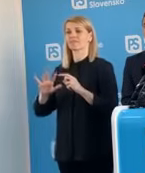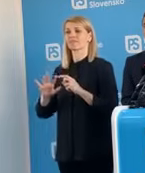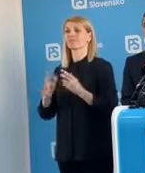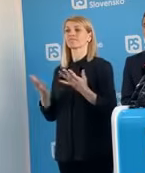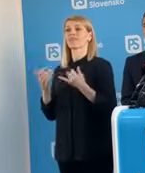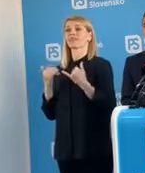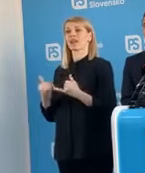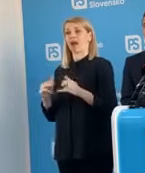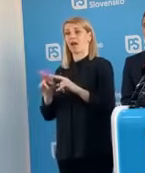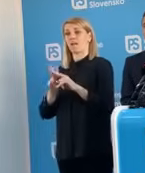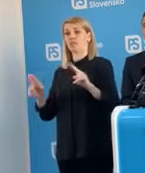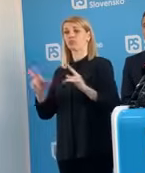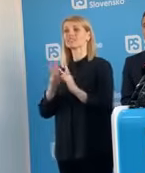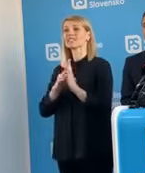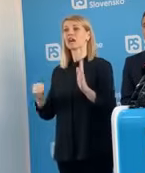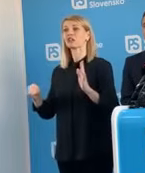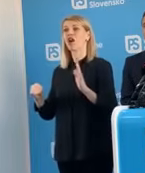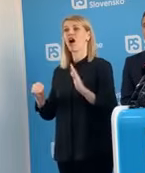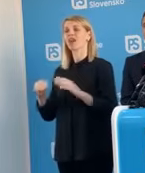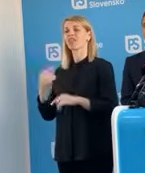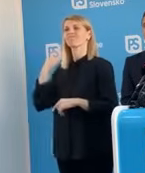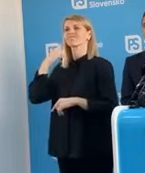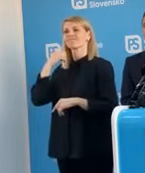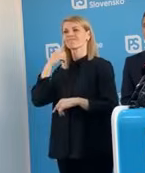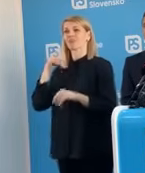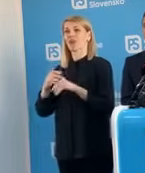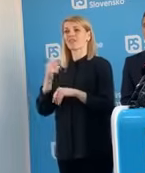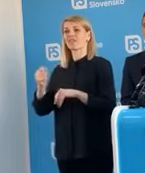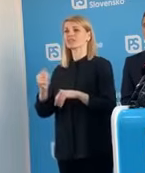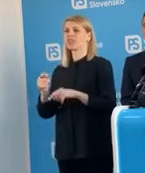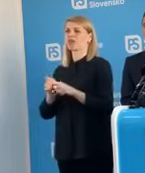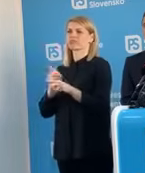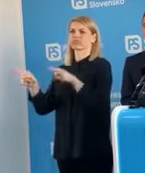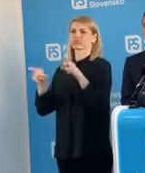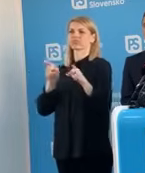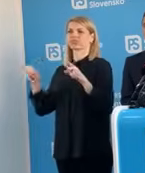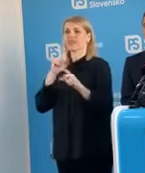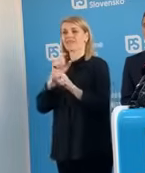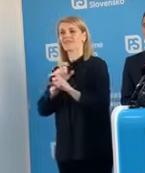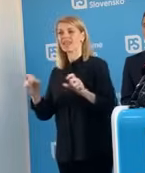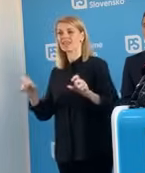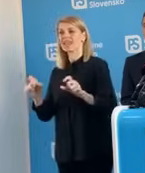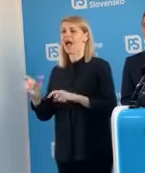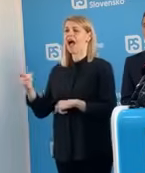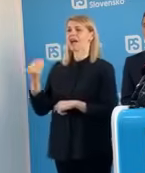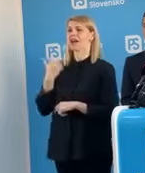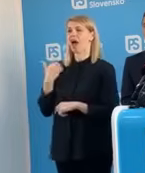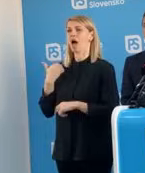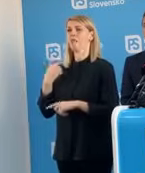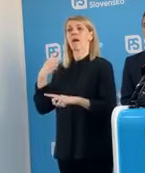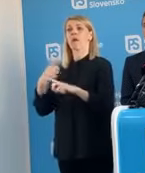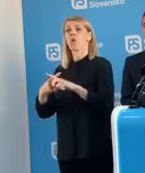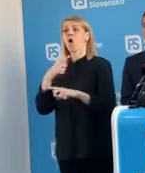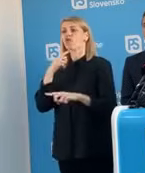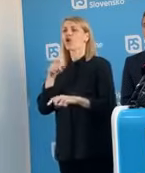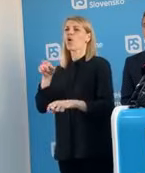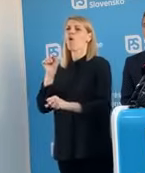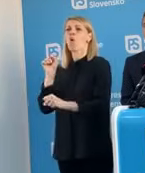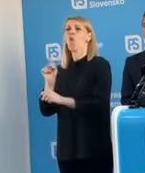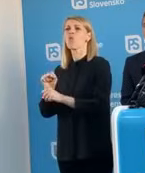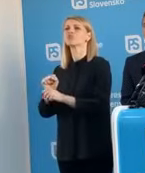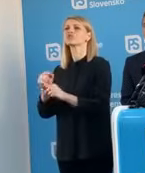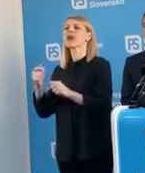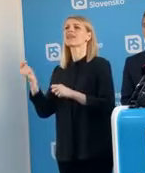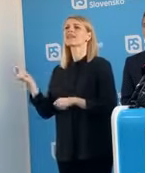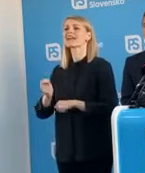Robert Fico začne klamať a začne z toho viniť všetkých ostatných. A už vraví, že to bude trest za víťazstvo